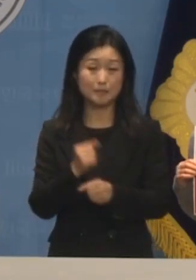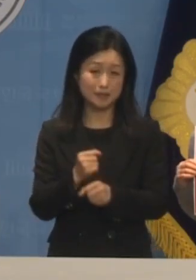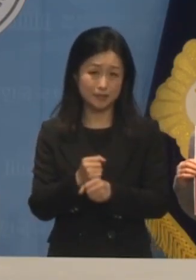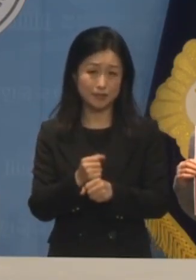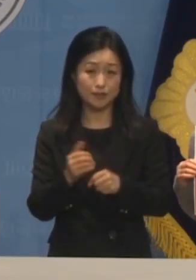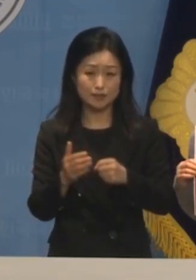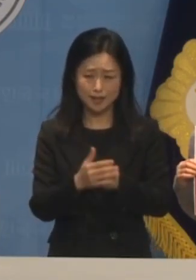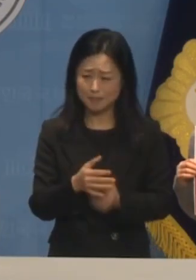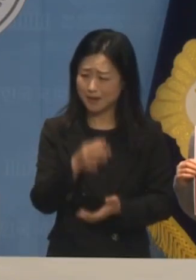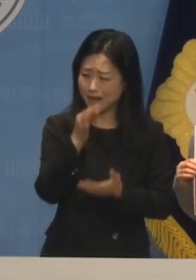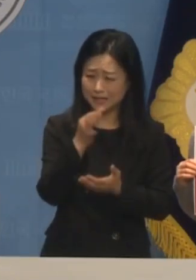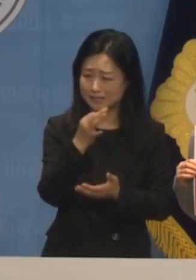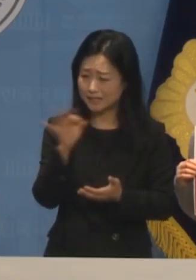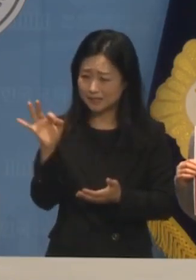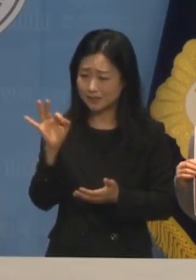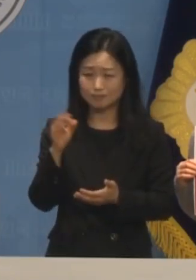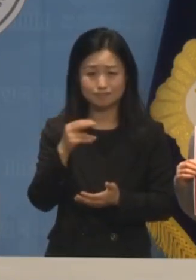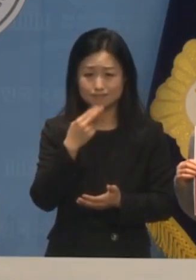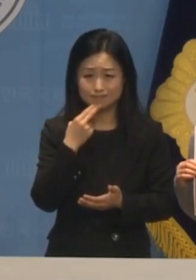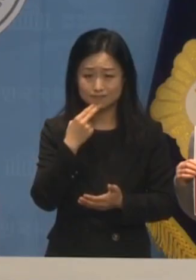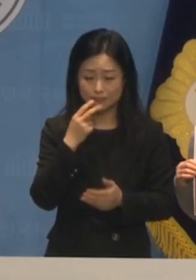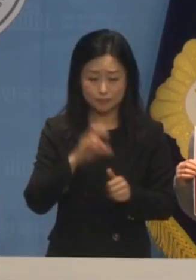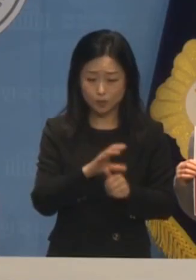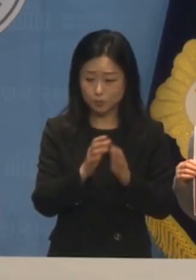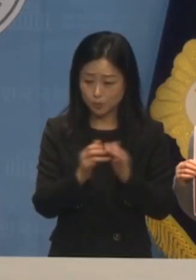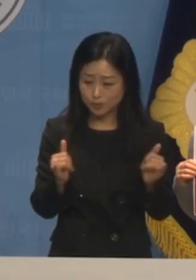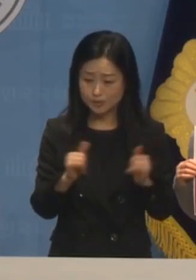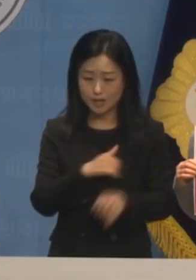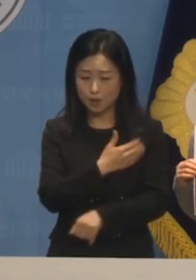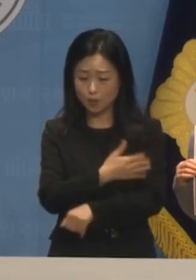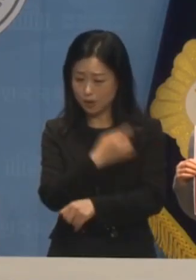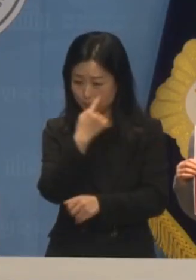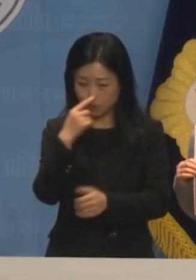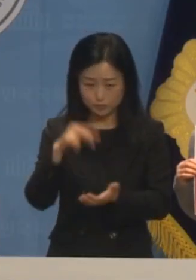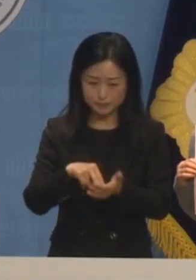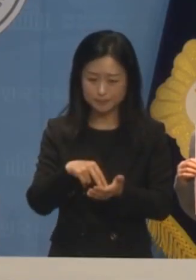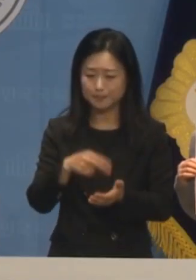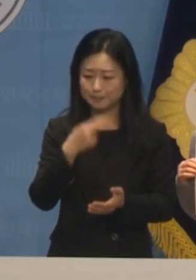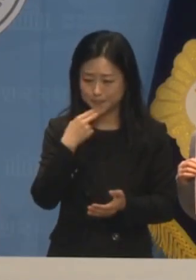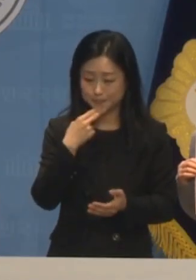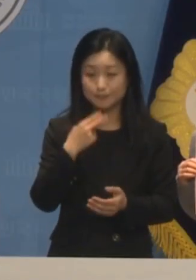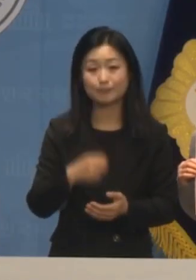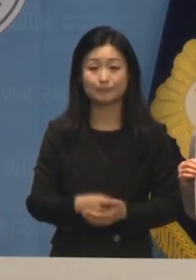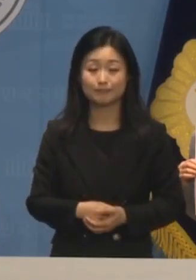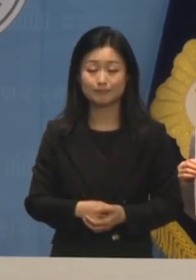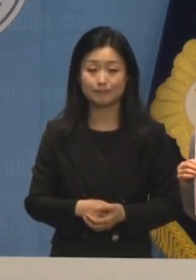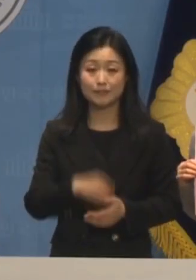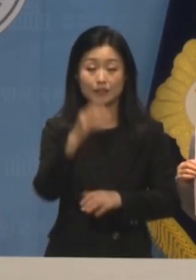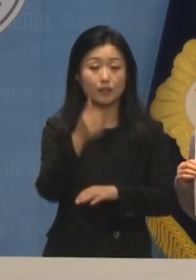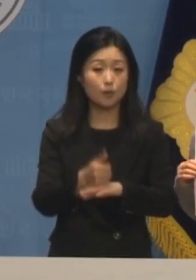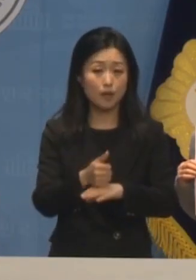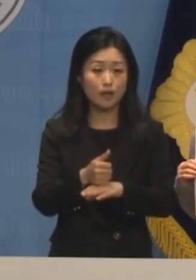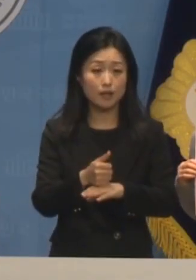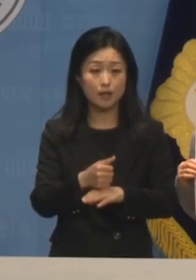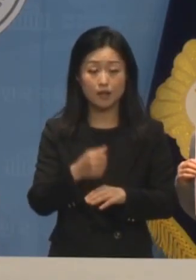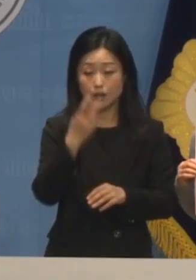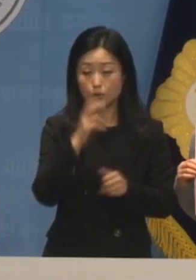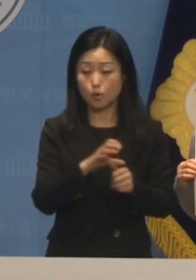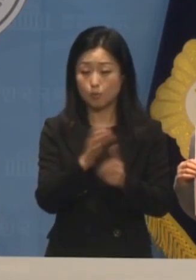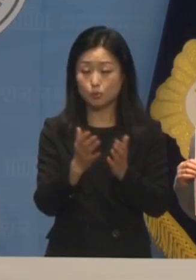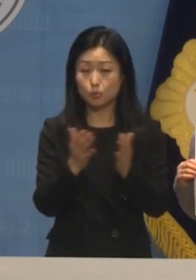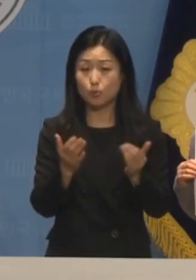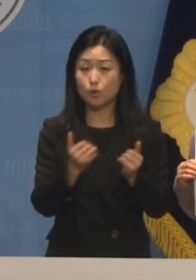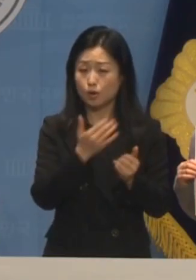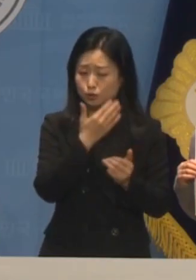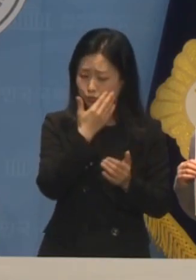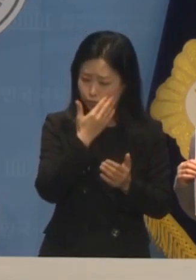노동의 가치 인정과 돌봄 노동자의 권리 보장에는 소홀했습니다. 그 결과 돌봄 노동의 중요한